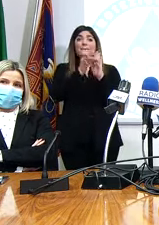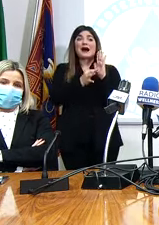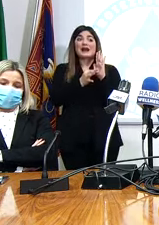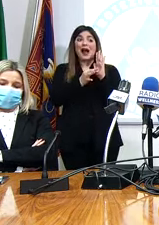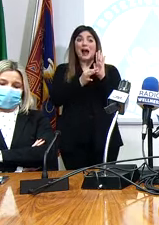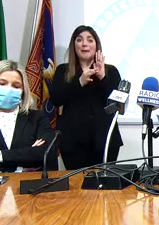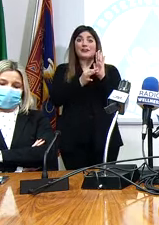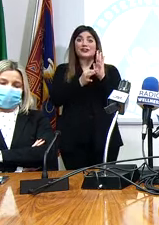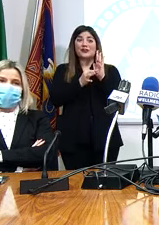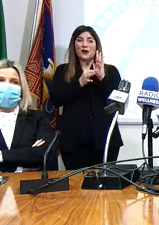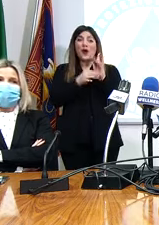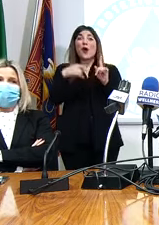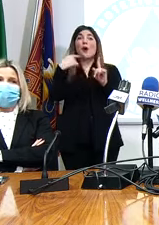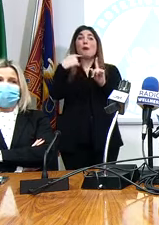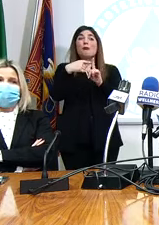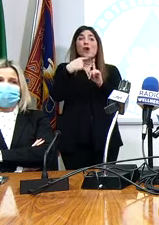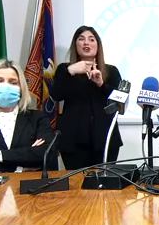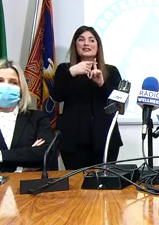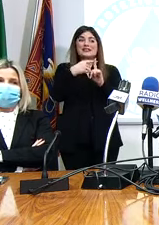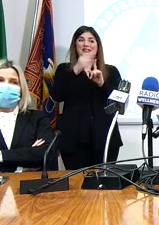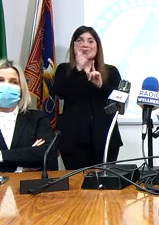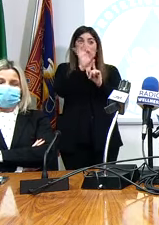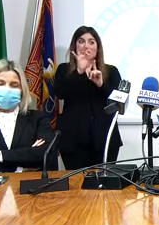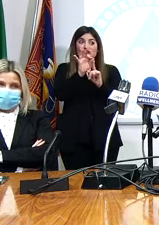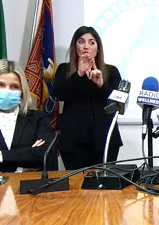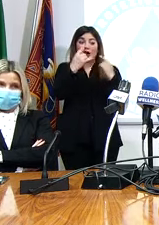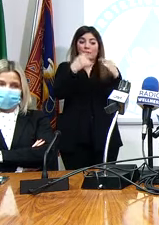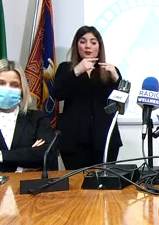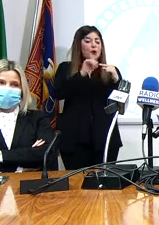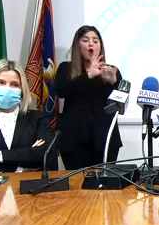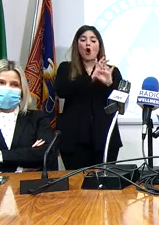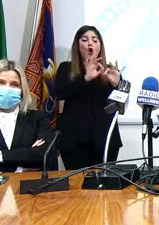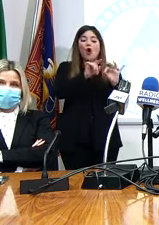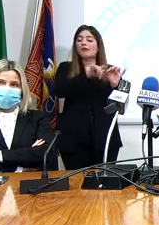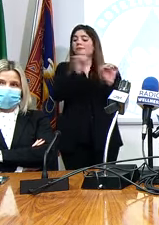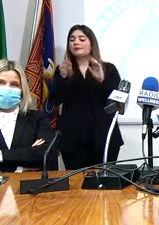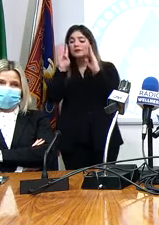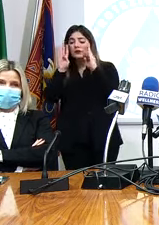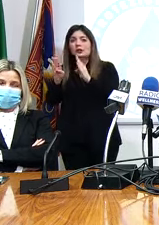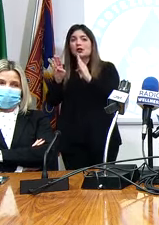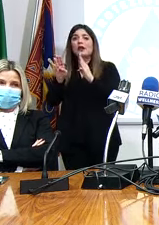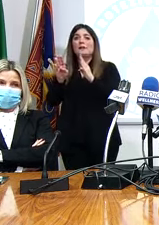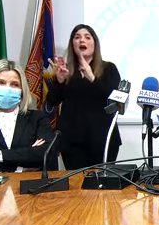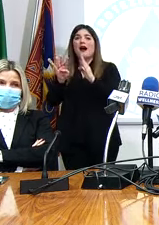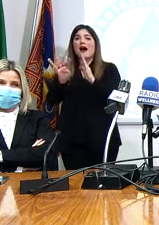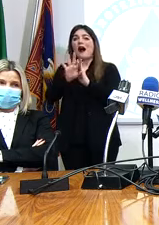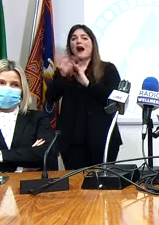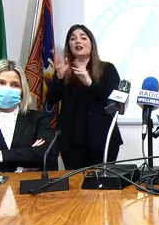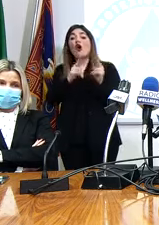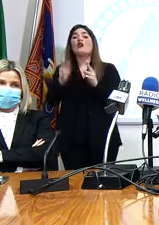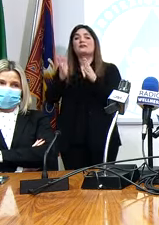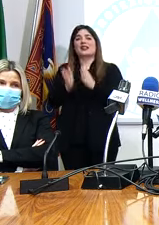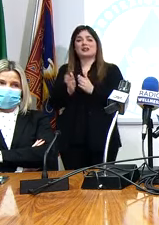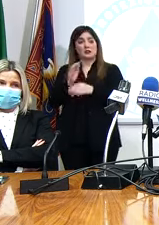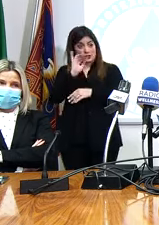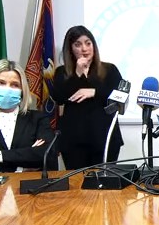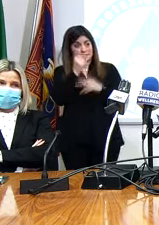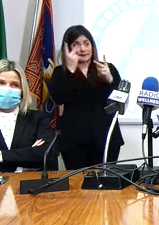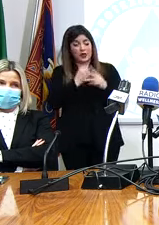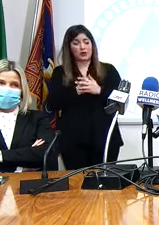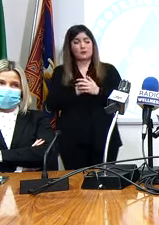100.000 abitanti, ma l'ospedalizzazione. Sì, a rischio. Allora, mi è parso di captare da